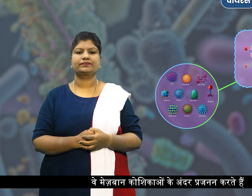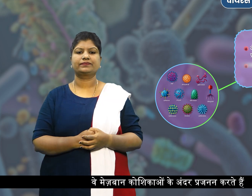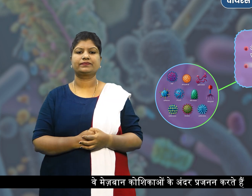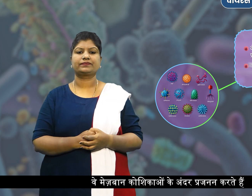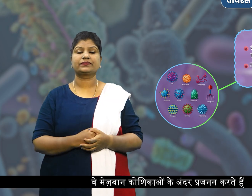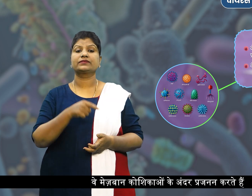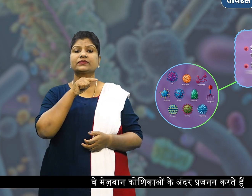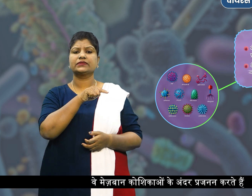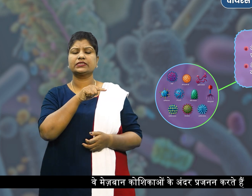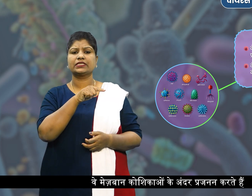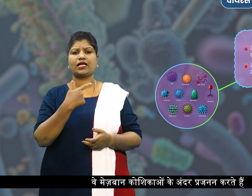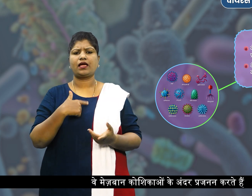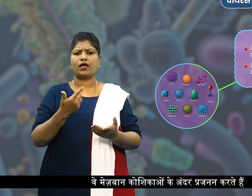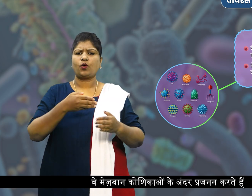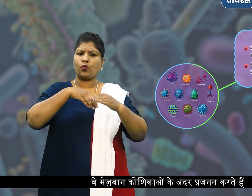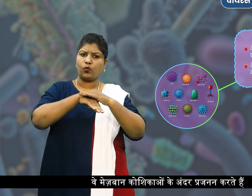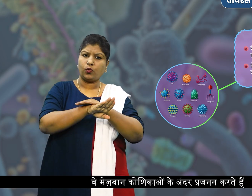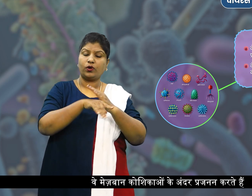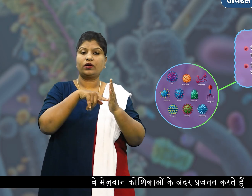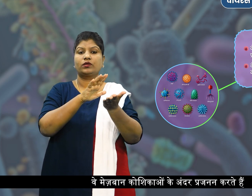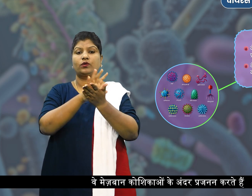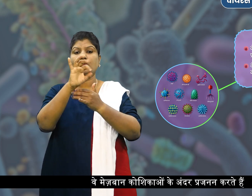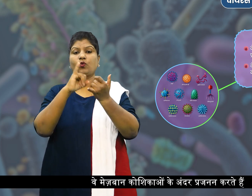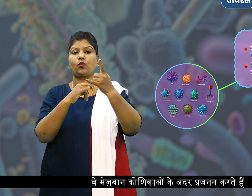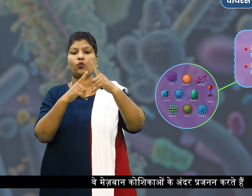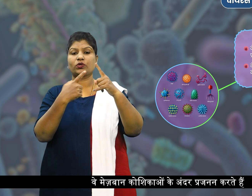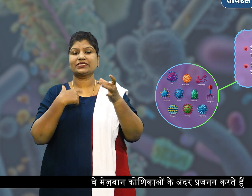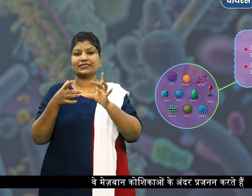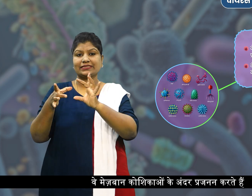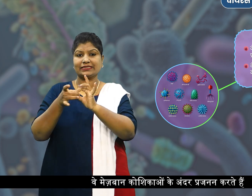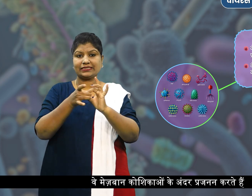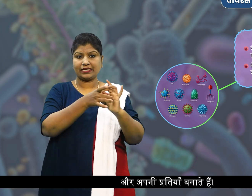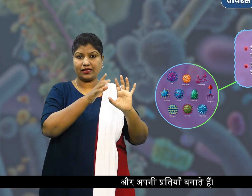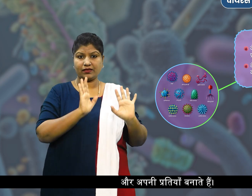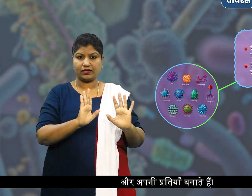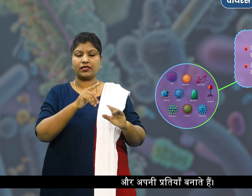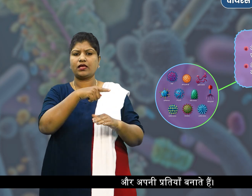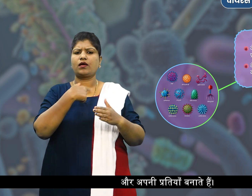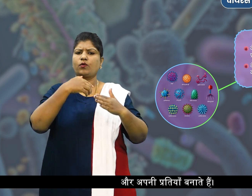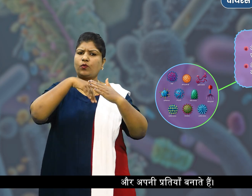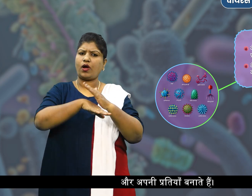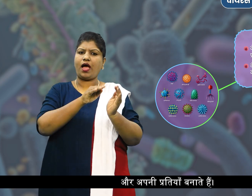वे मेजबान कोशिकाओं के अंदर प्रजनन करते हैं और अपनी प्रतियां बनाते